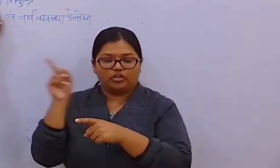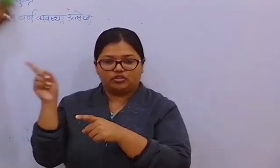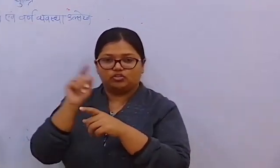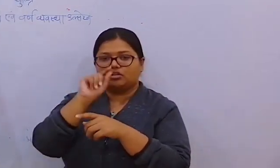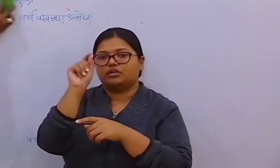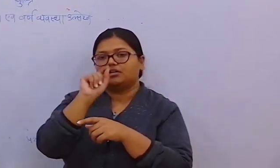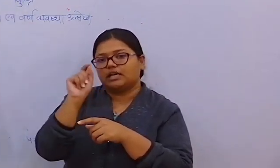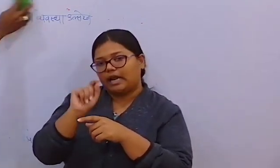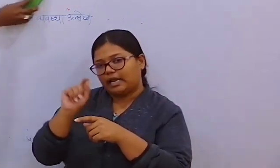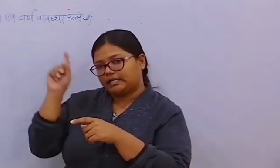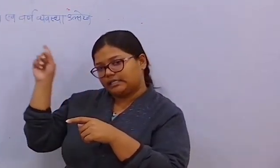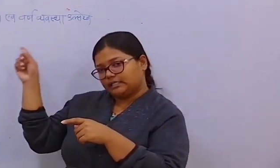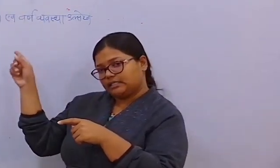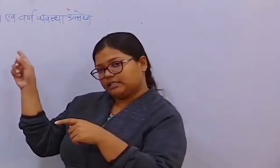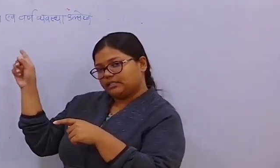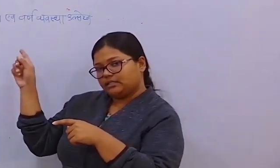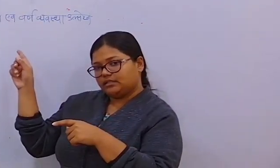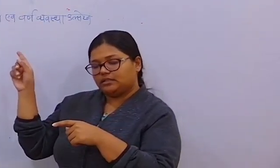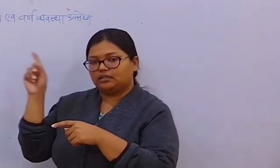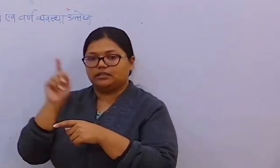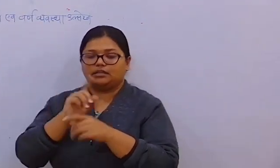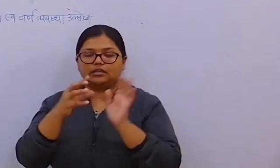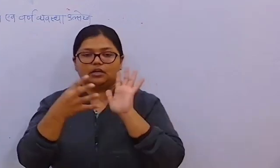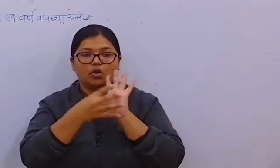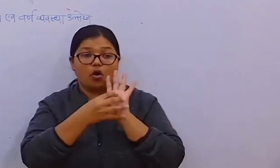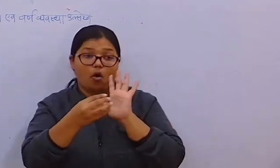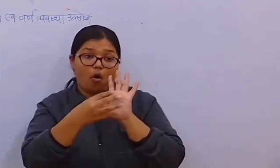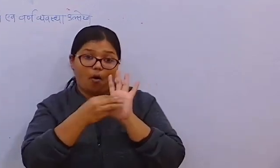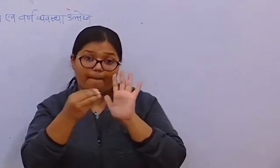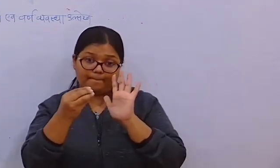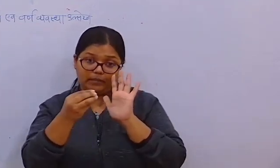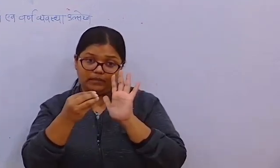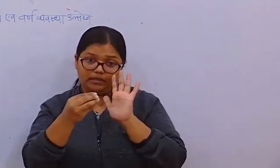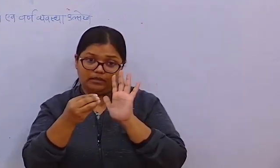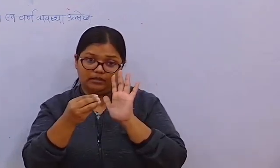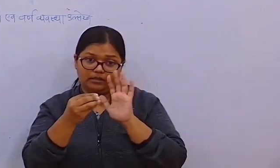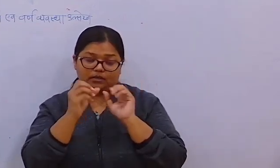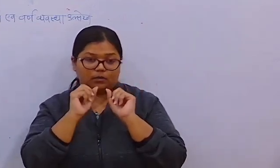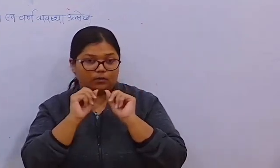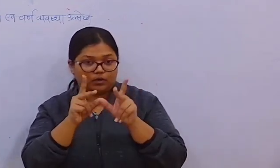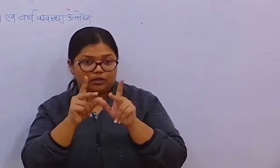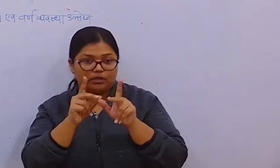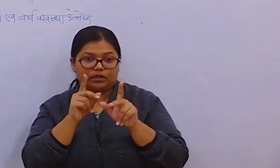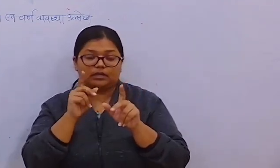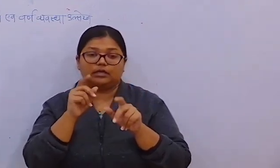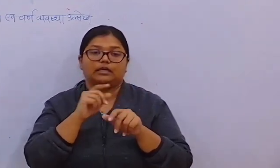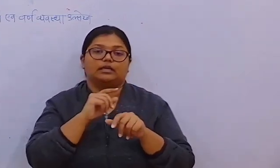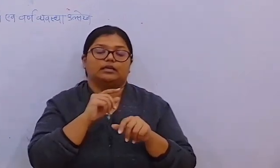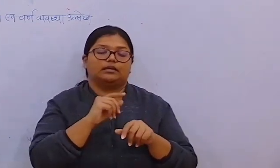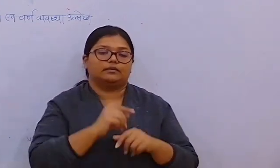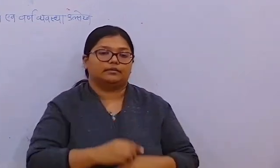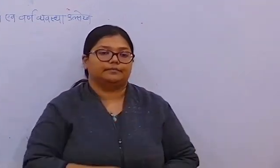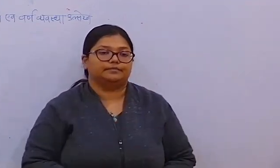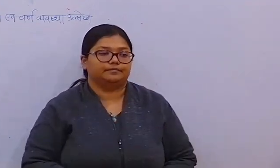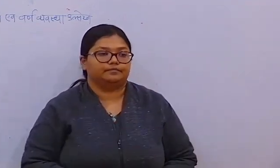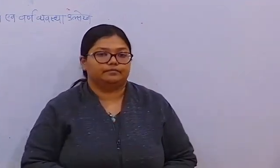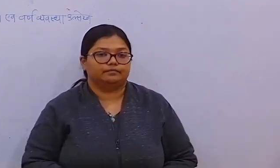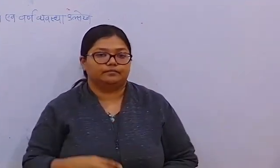जो साइन लैंग्वेज में देख रहे हैं देखते रहें, नहीं तो बोर्ड में मैं लिख रहा हूं।